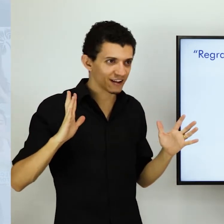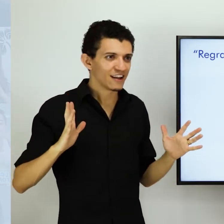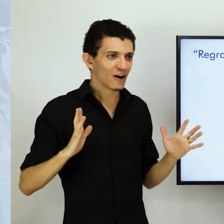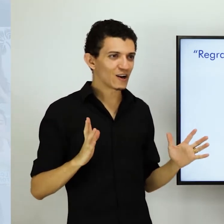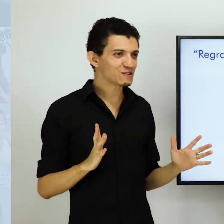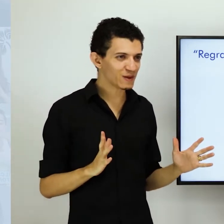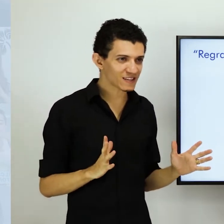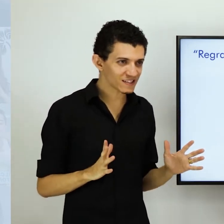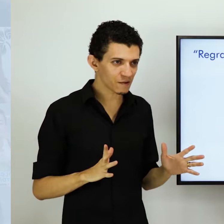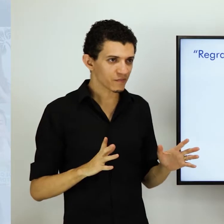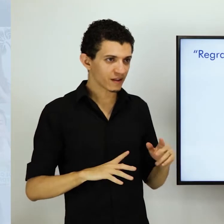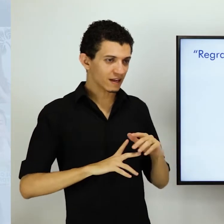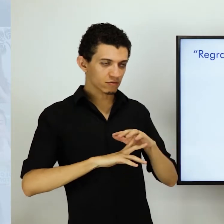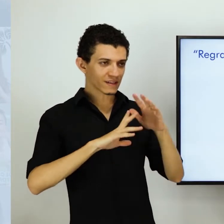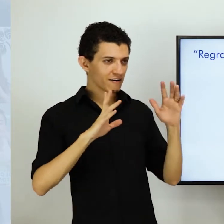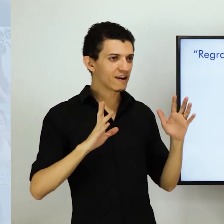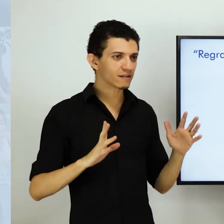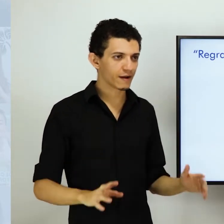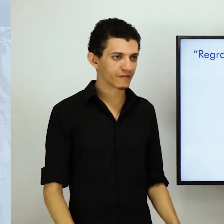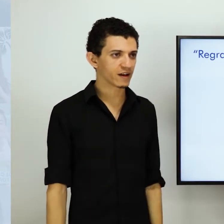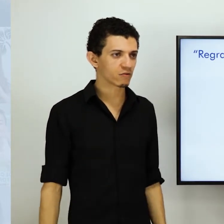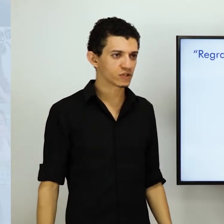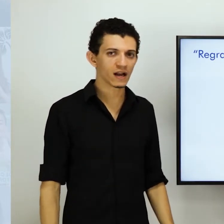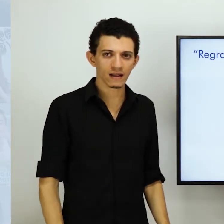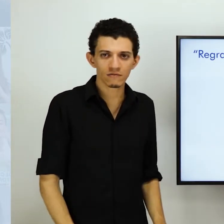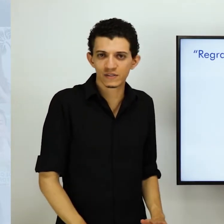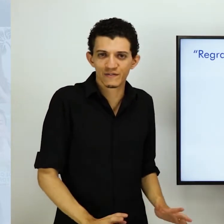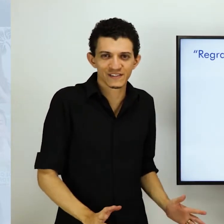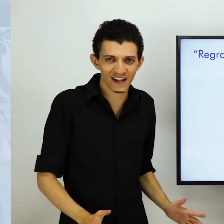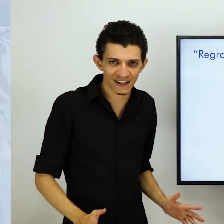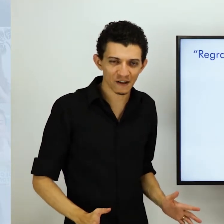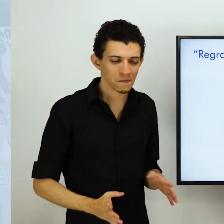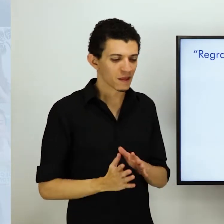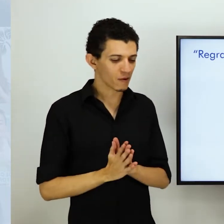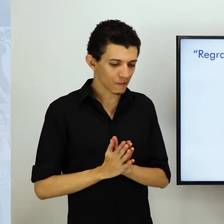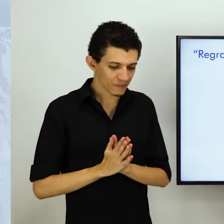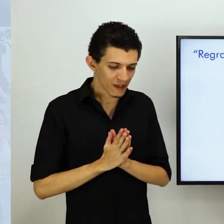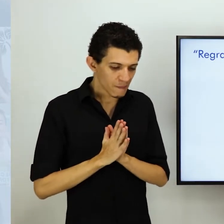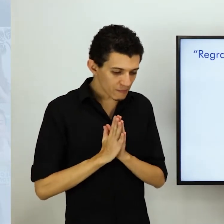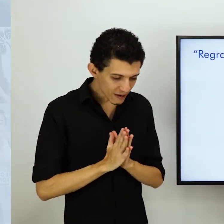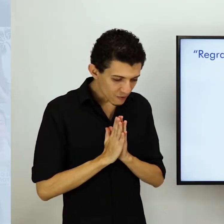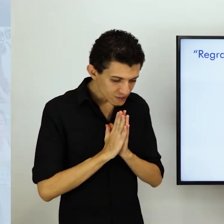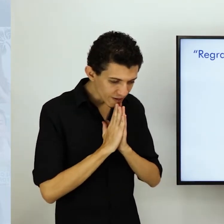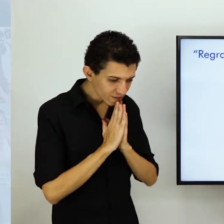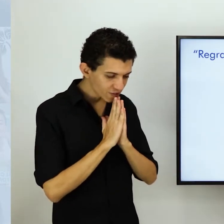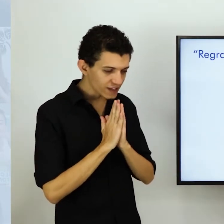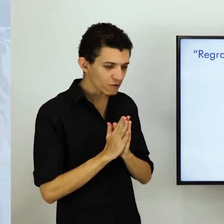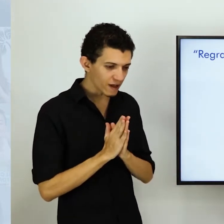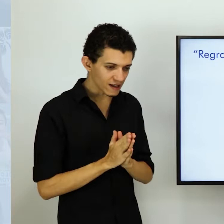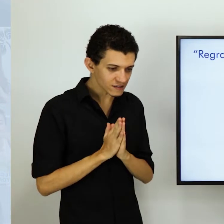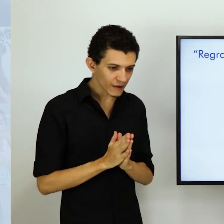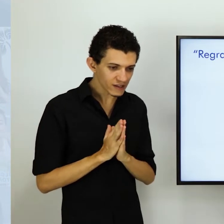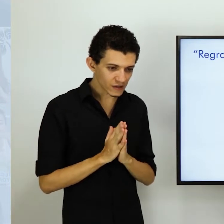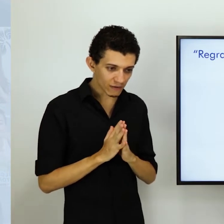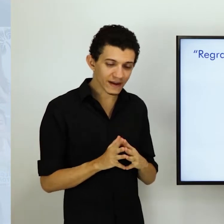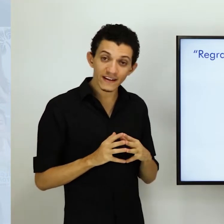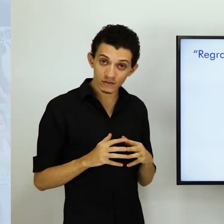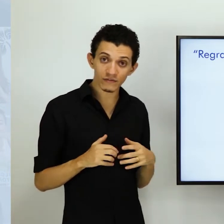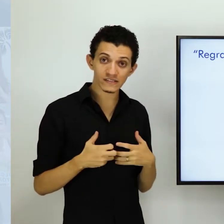ela olha no espelho assim e está tudo travado lá, fica congelado, não consegue fazer nada. Bom, a primeira coisa que quero te dizer com relação a isso é que eu acredito que você